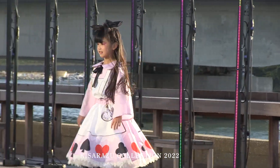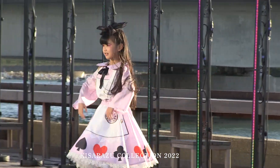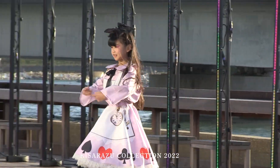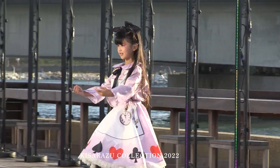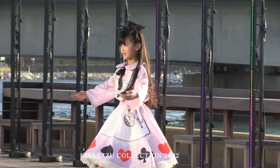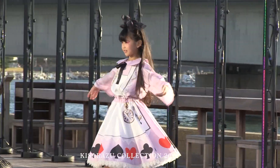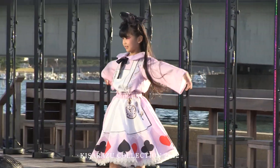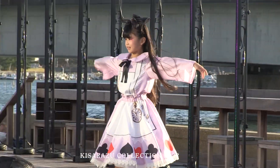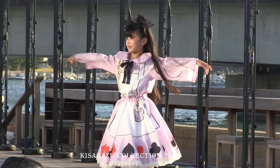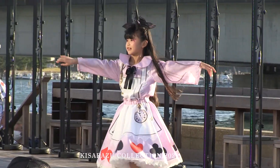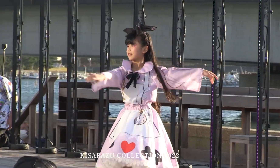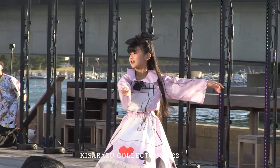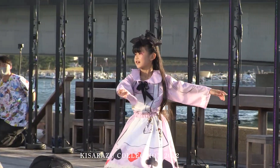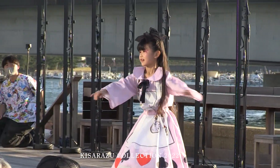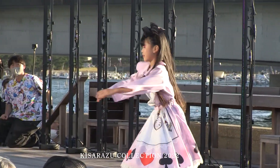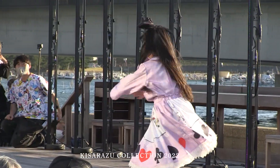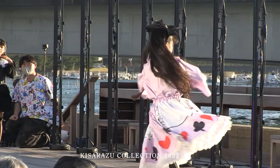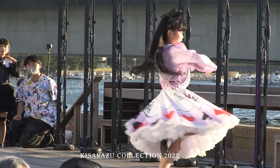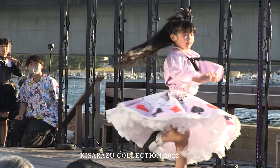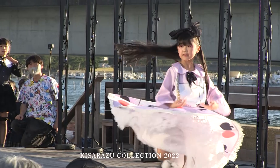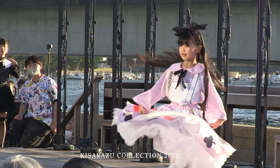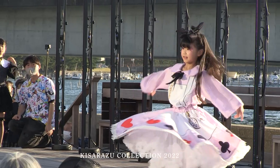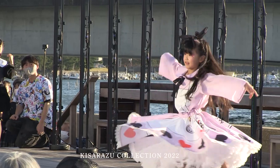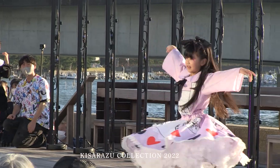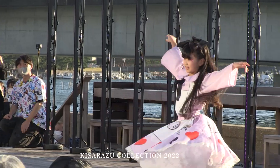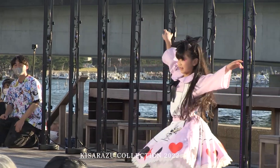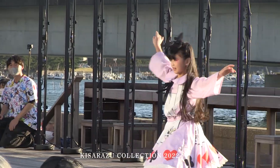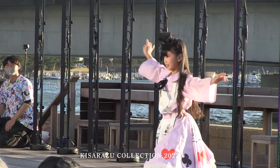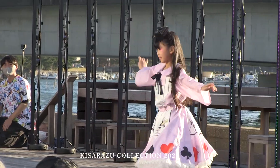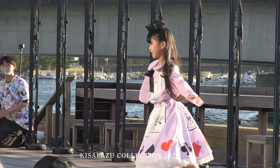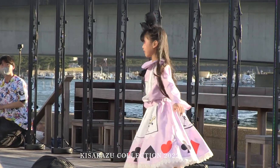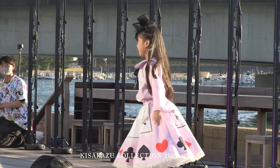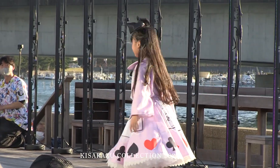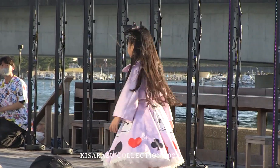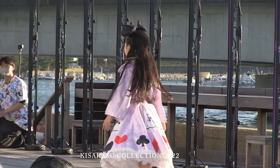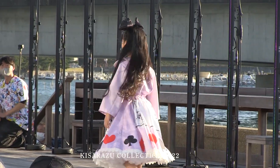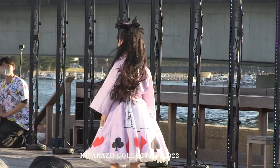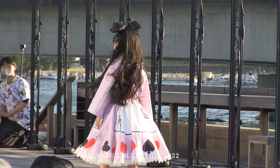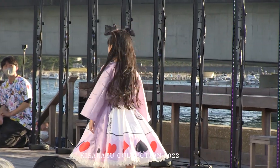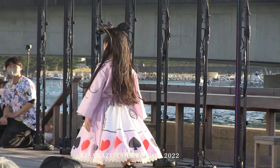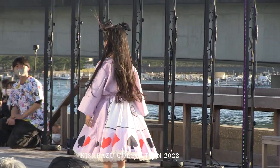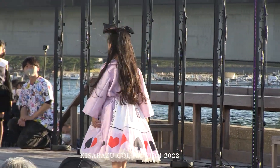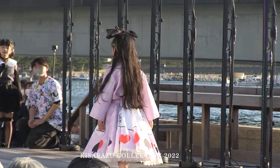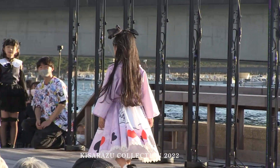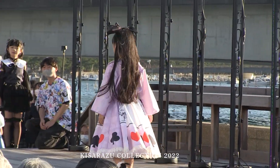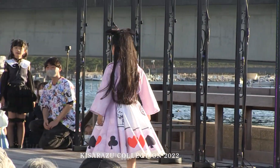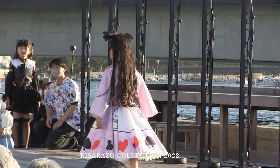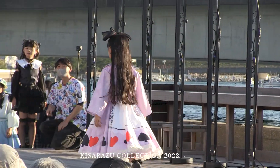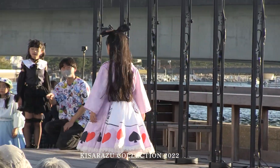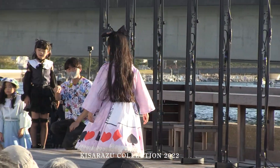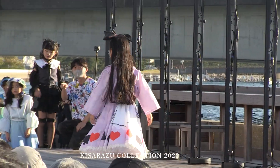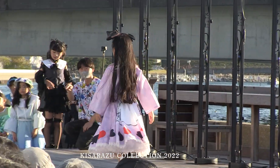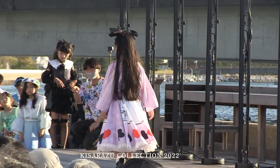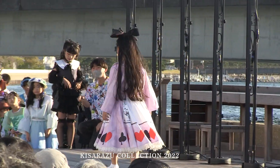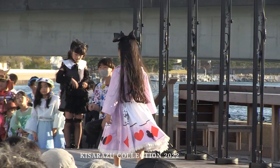で元気に頑張りたいです。木更津コレクションを成功させて、また明日から